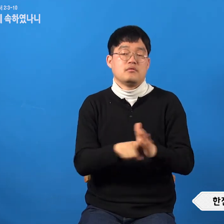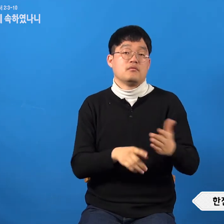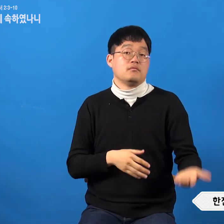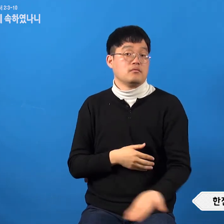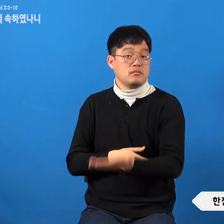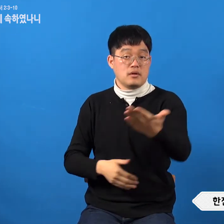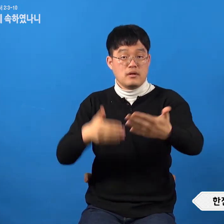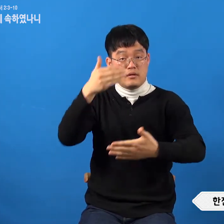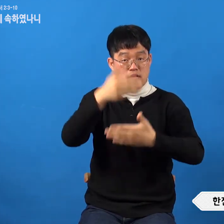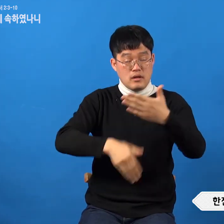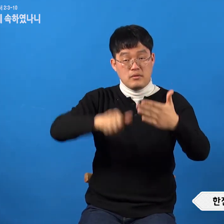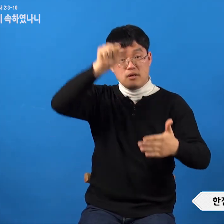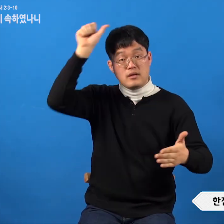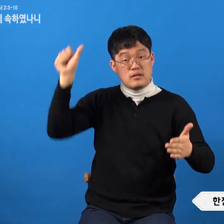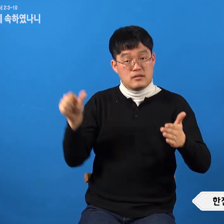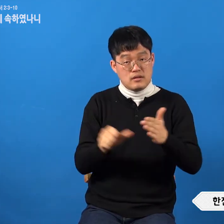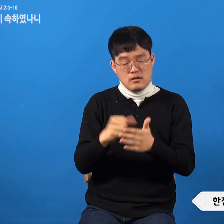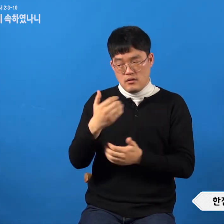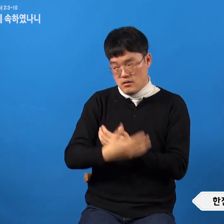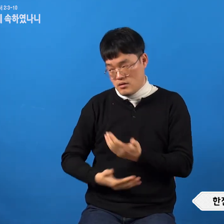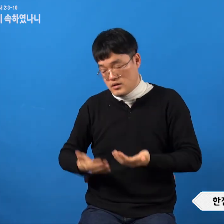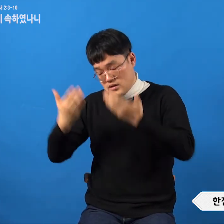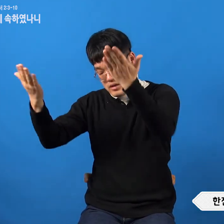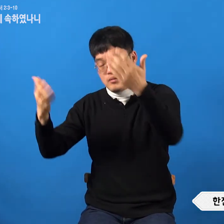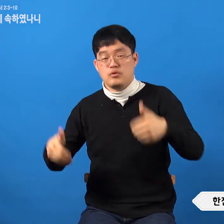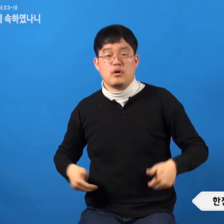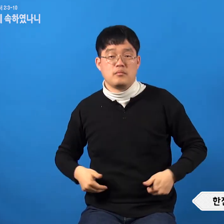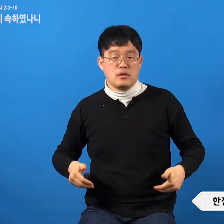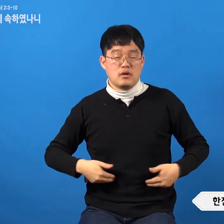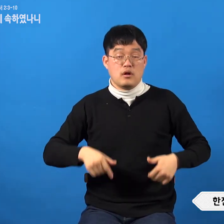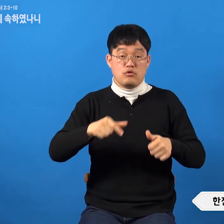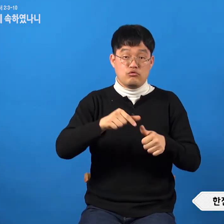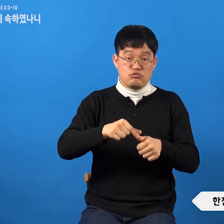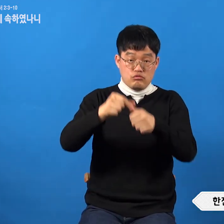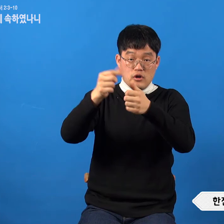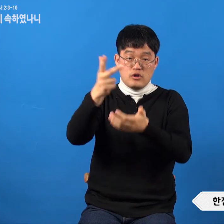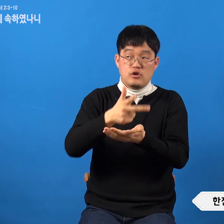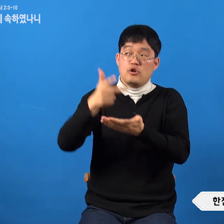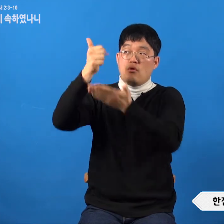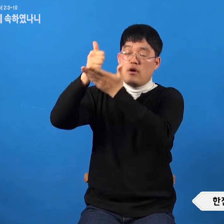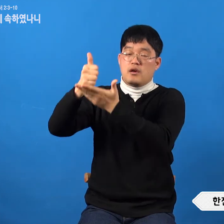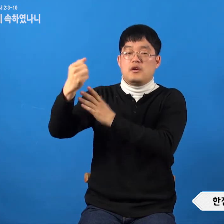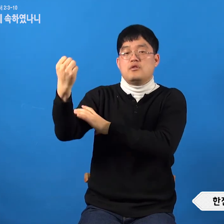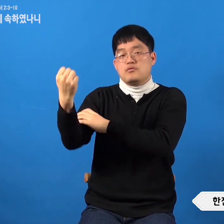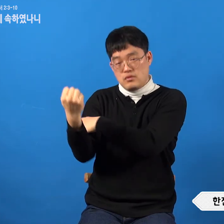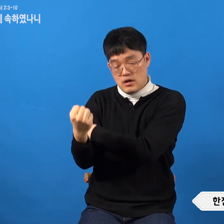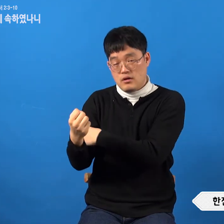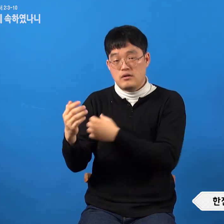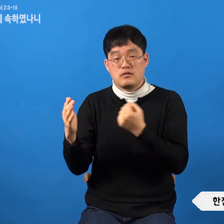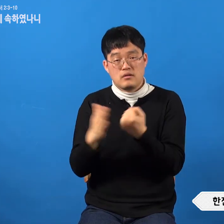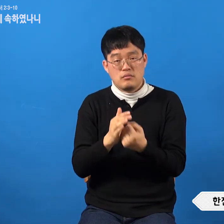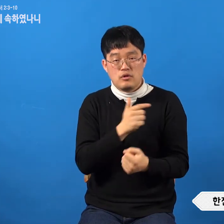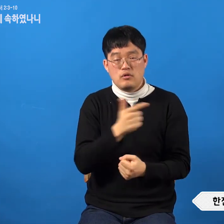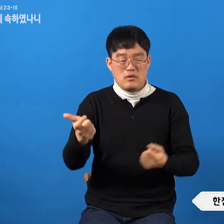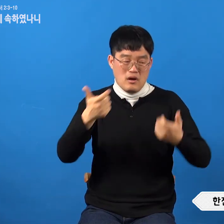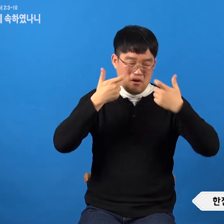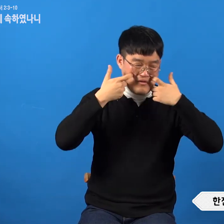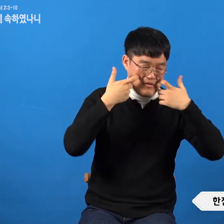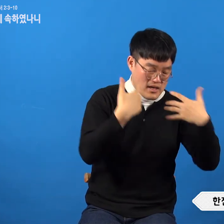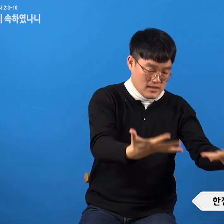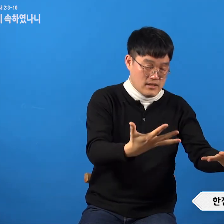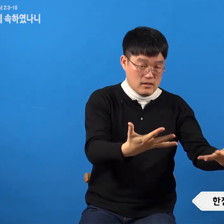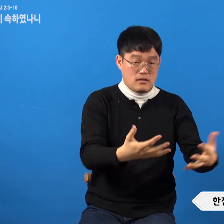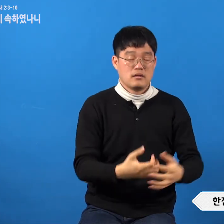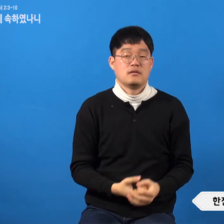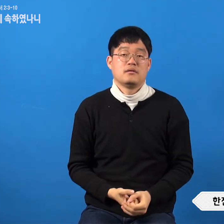생애를 바칠 수 있어야 합니다. 구원은 여호와께 속한 것이다. 그래서 너무나도 분명하고 확실한